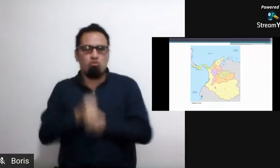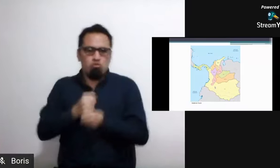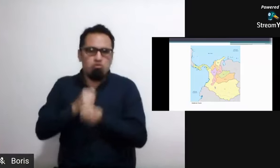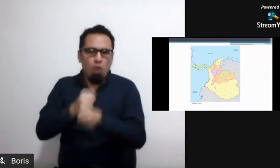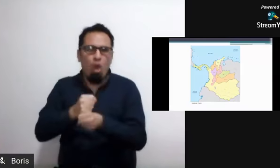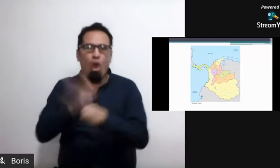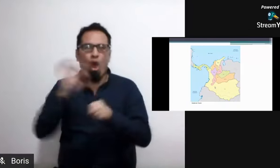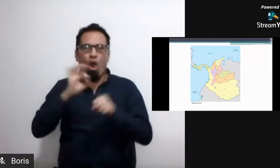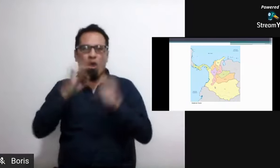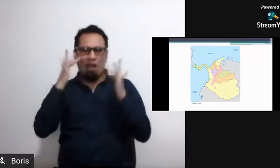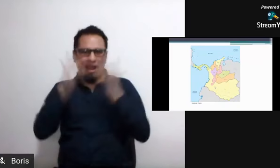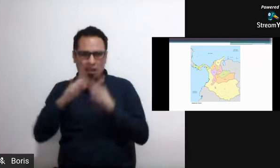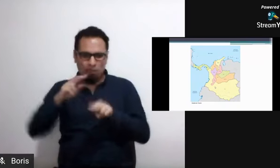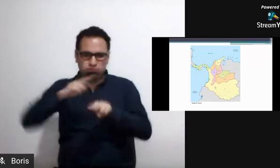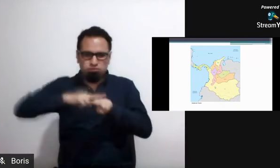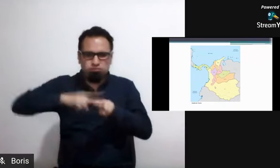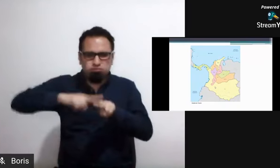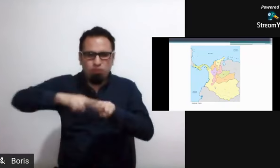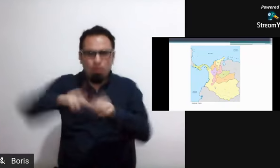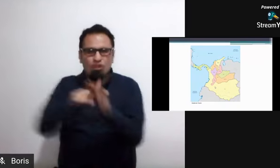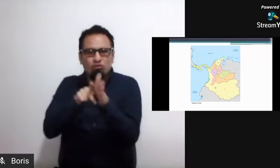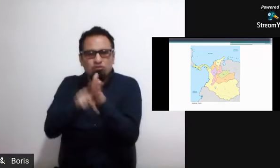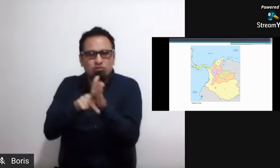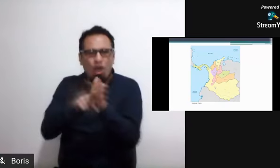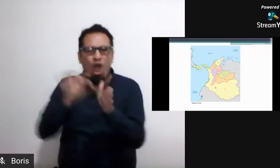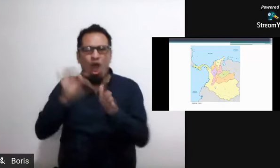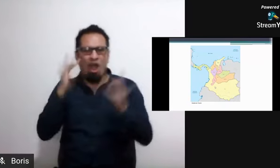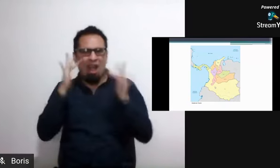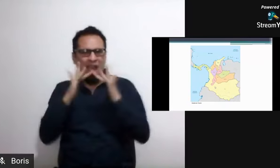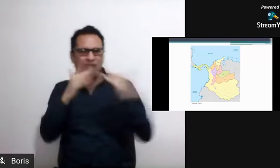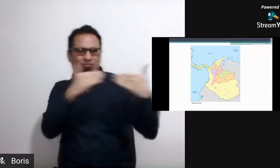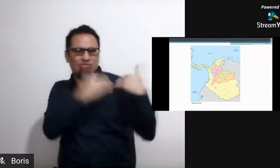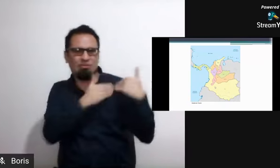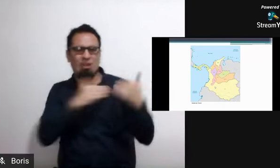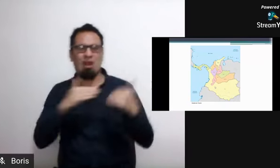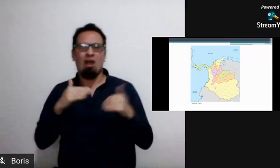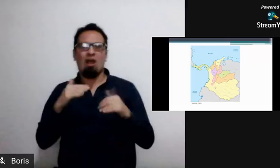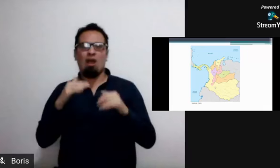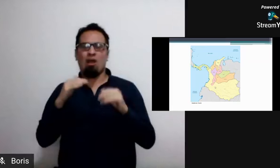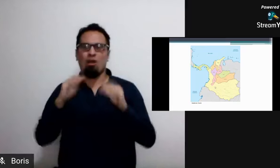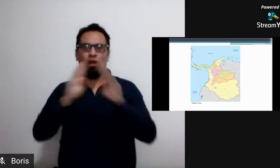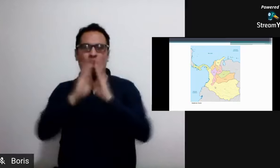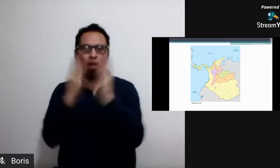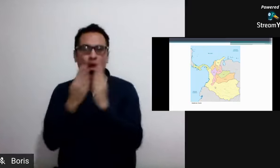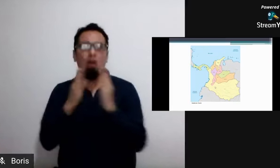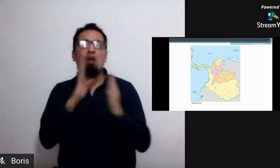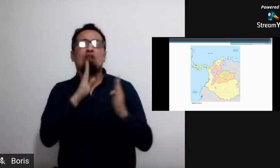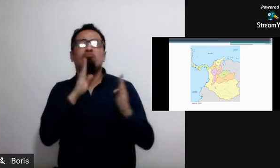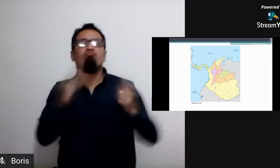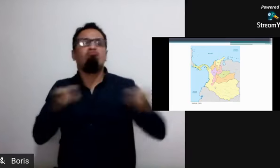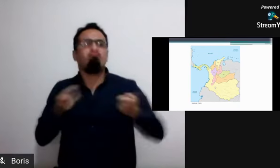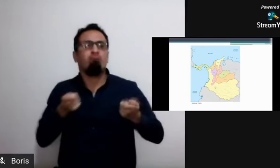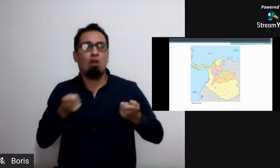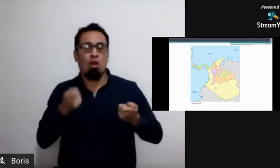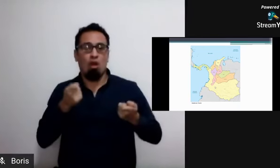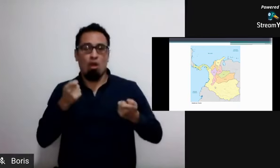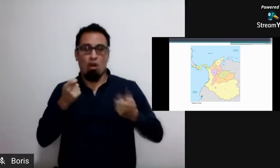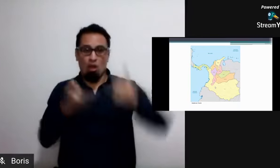que esto implicaba en términos de transporte. Estamos hablando de una época en la cual la mayor cantidad